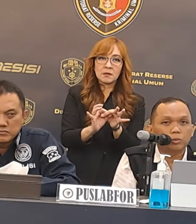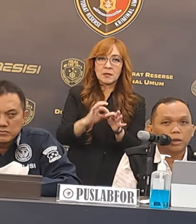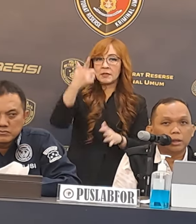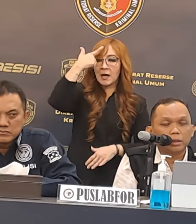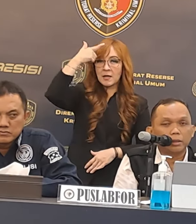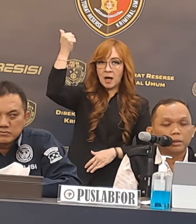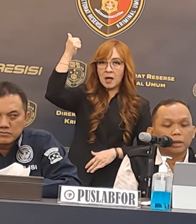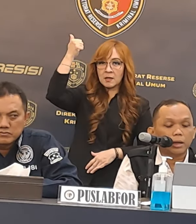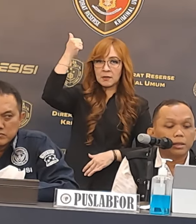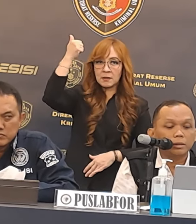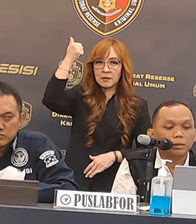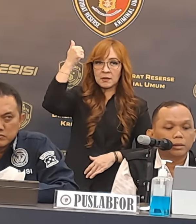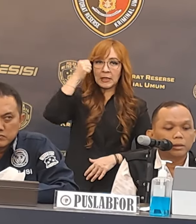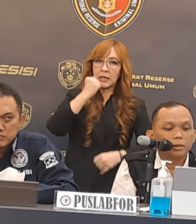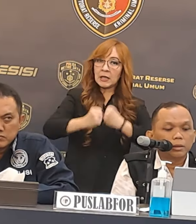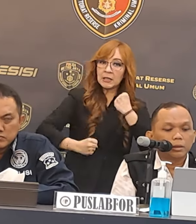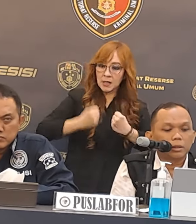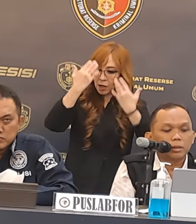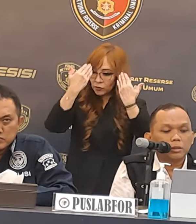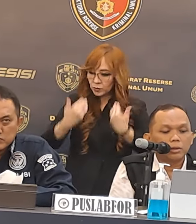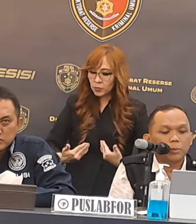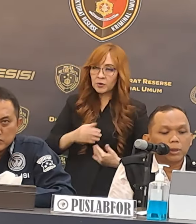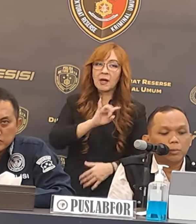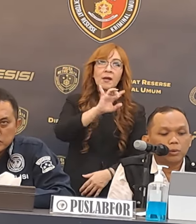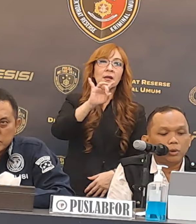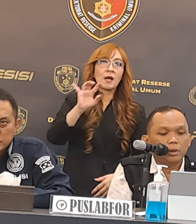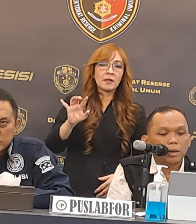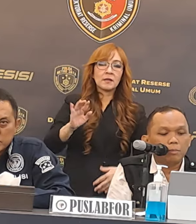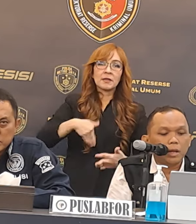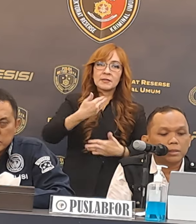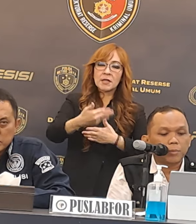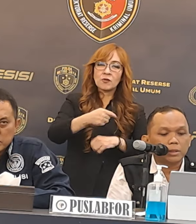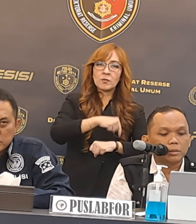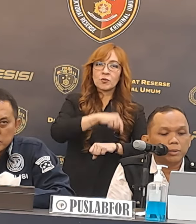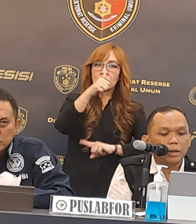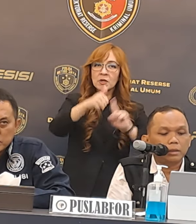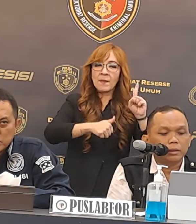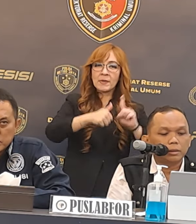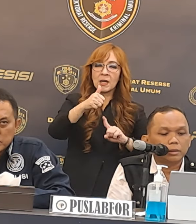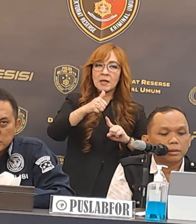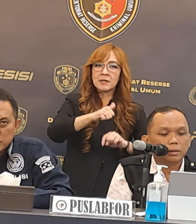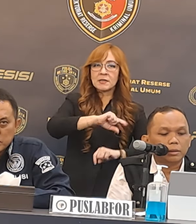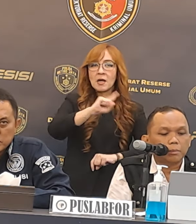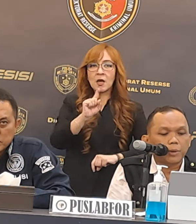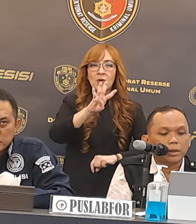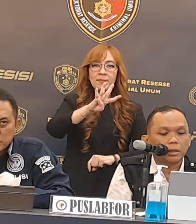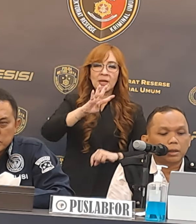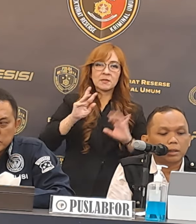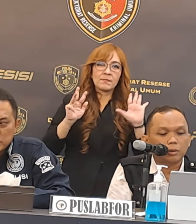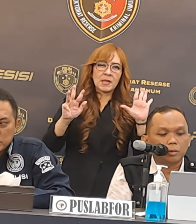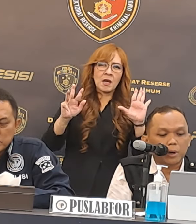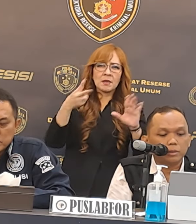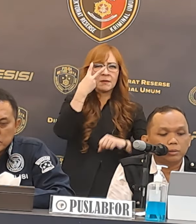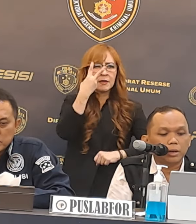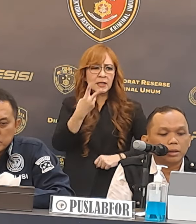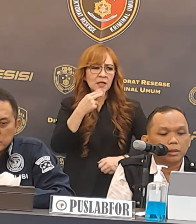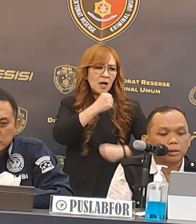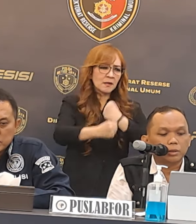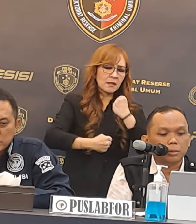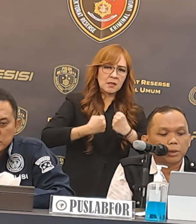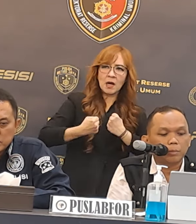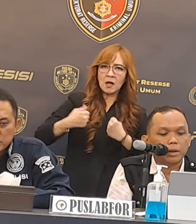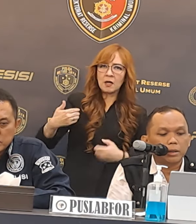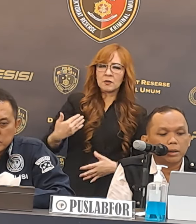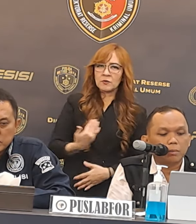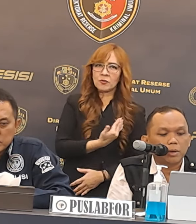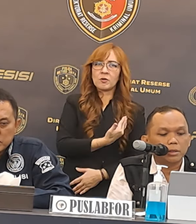ahli gerak tubuh dan ahli yang lain. Dan selanjutnya pada pukul 16.49 tampak gerakan korban juga yang